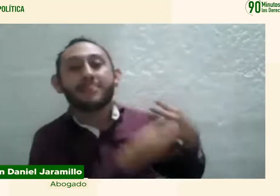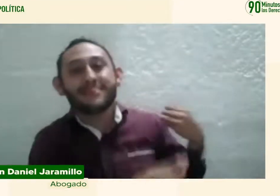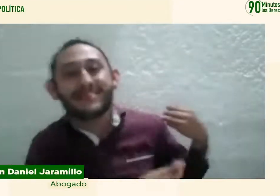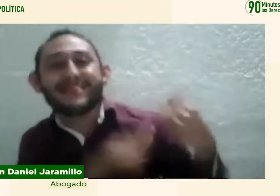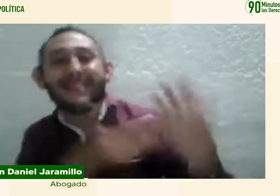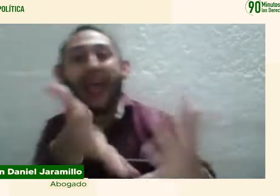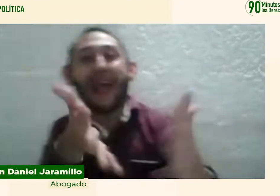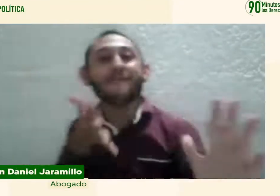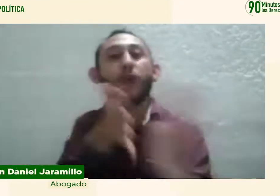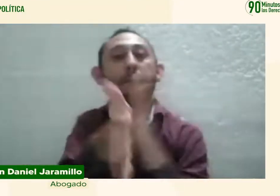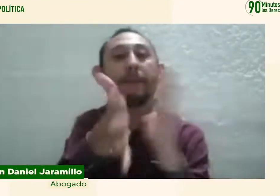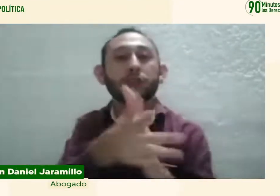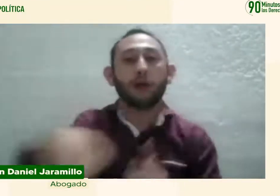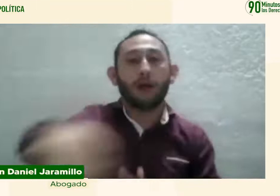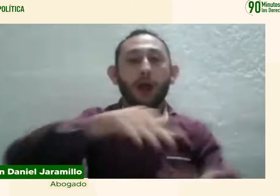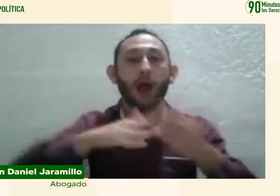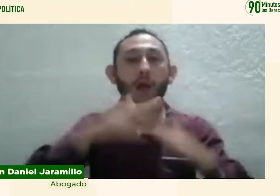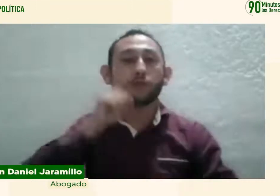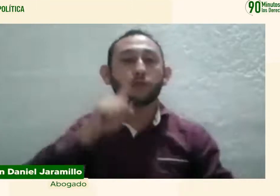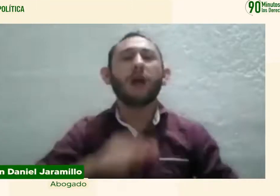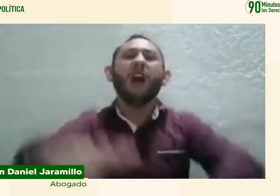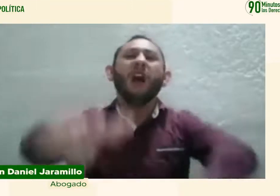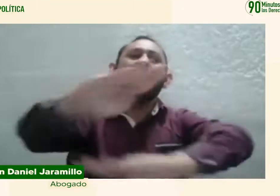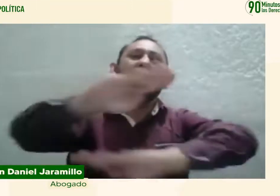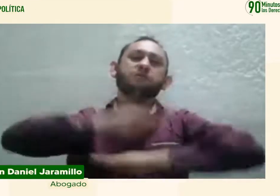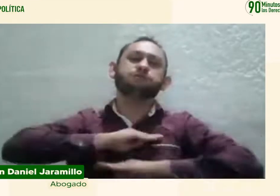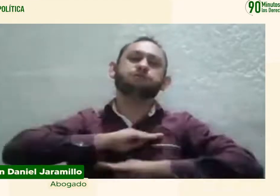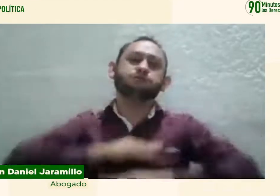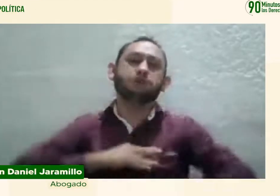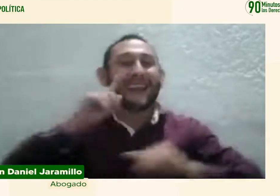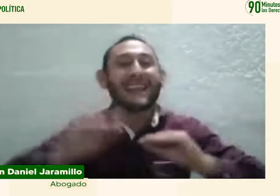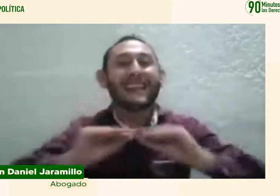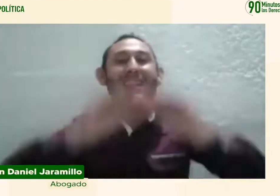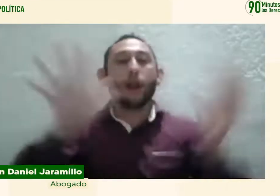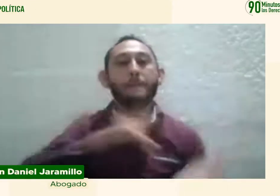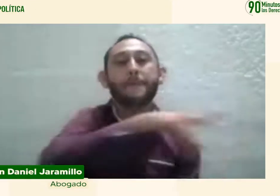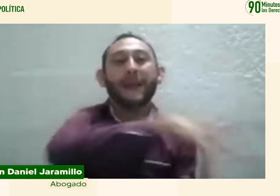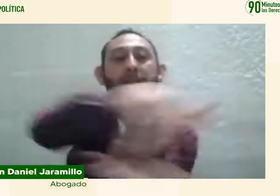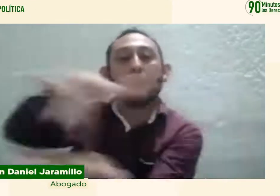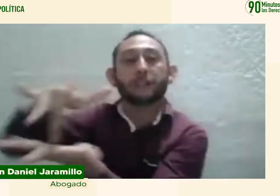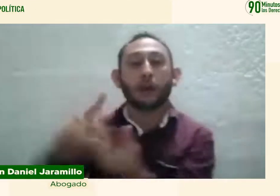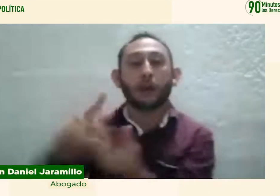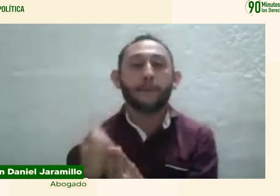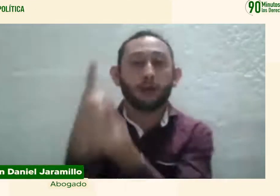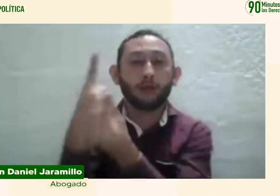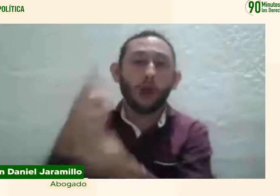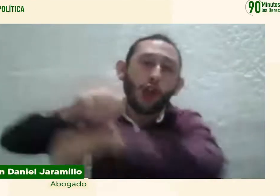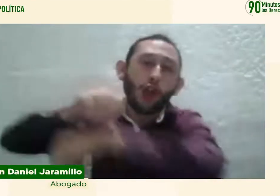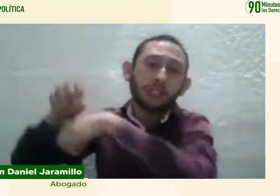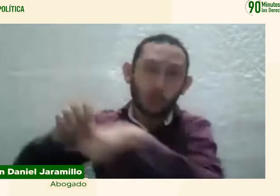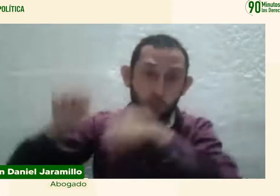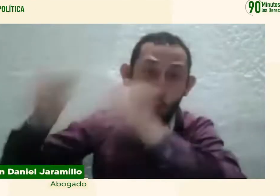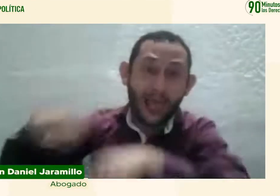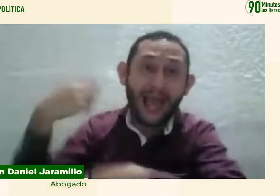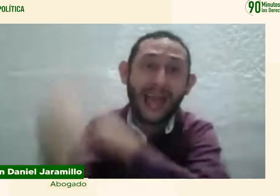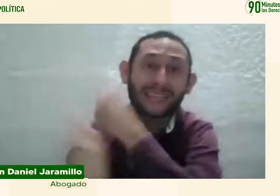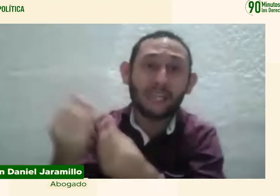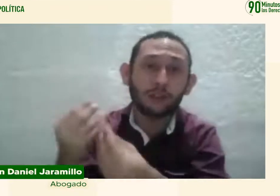de tener favoritismo sino que nos den la información de manera clara y transparente que nosotros podamos participar